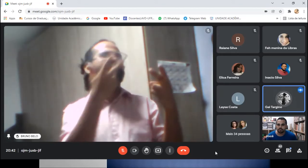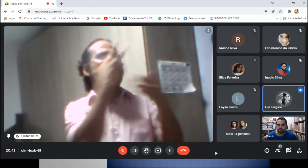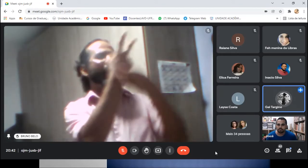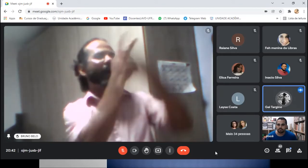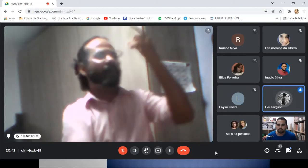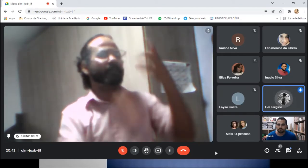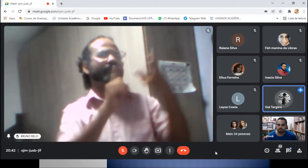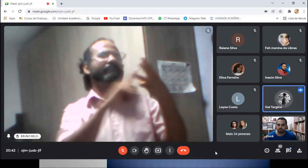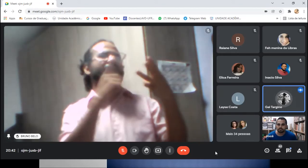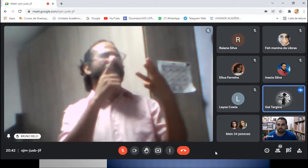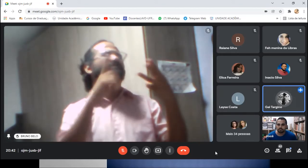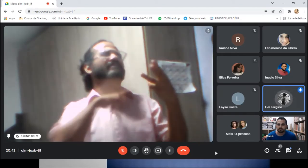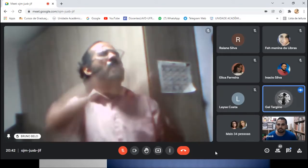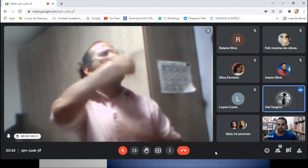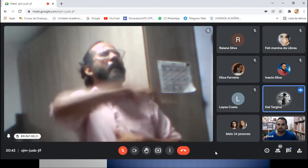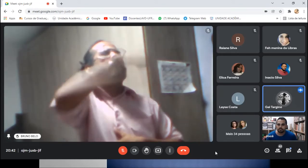limite, né? Eu percebo que